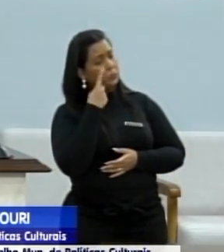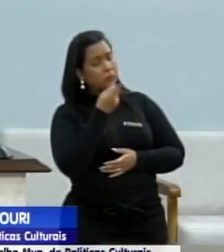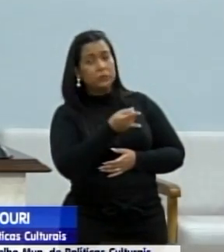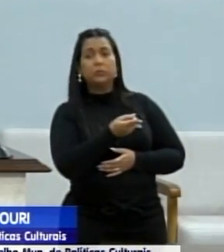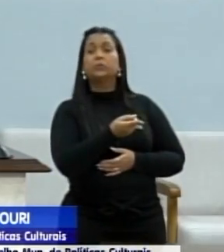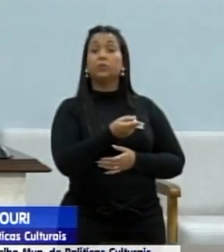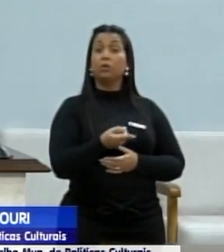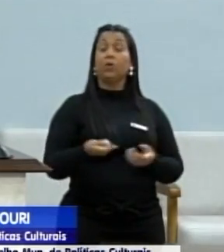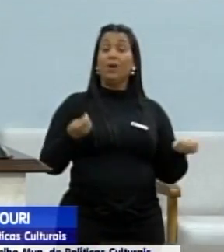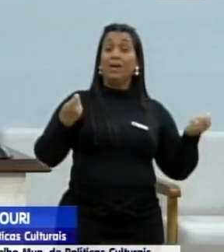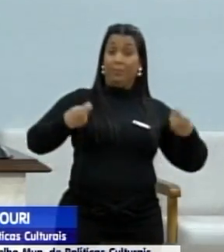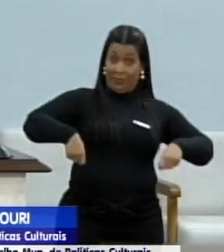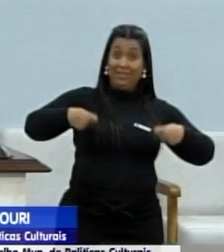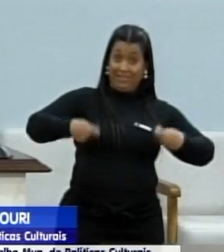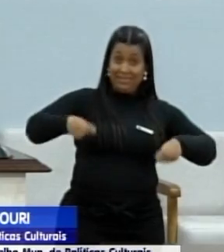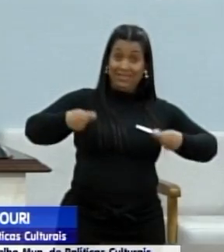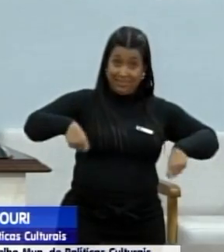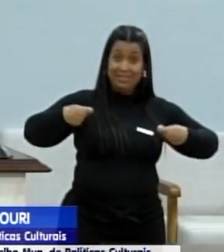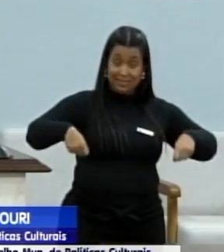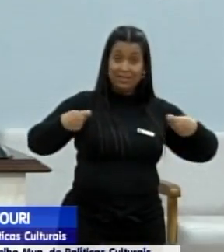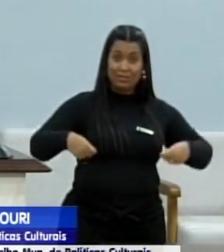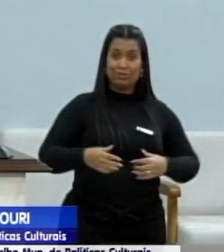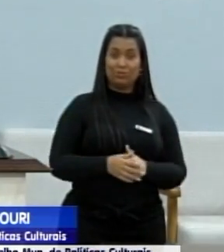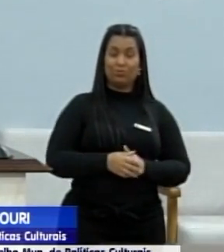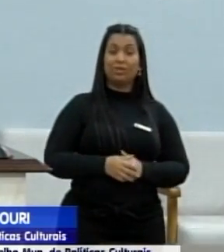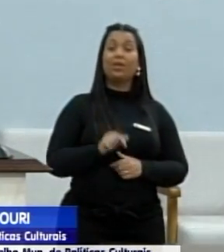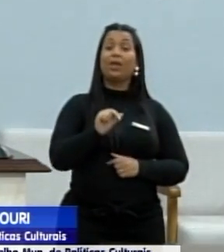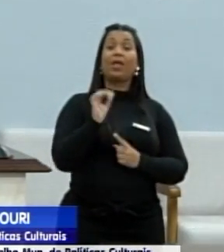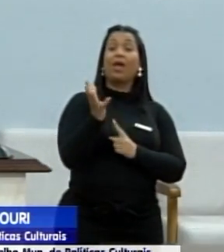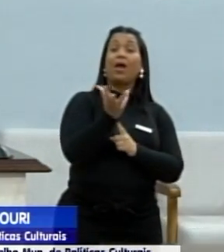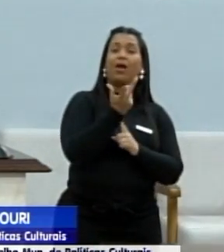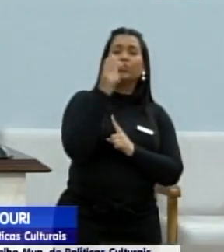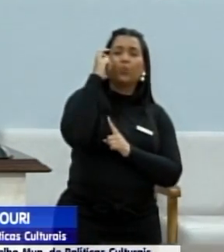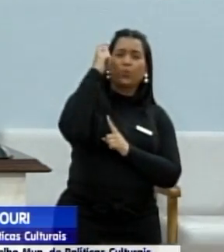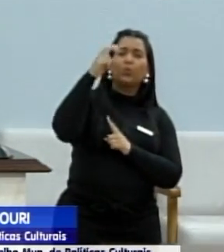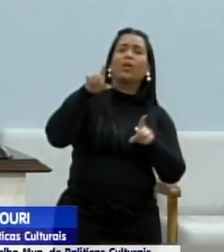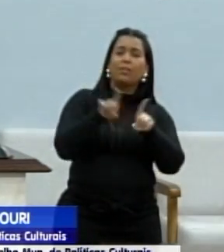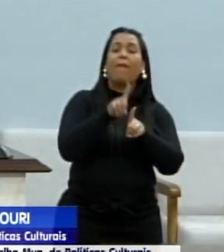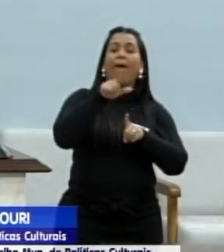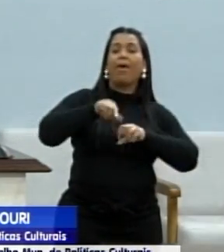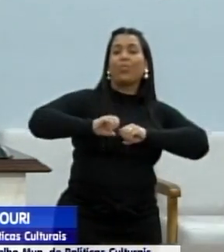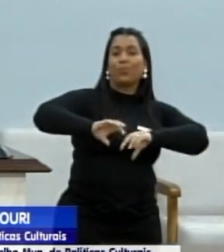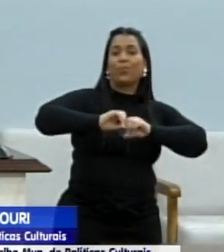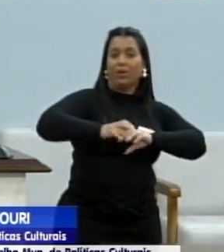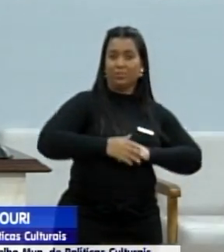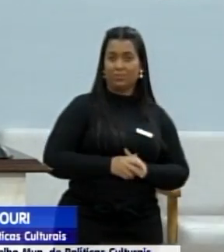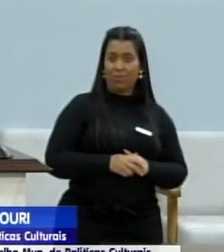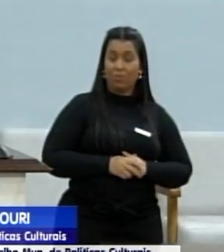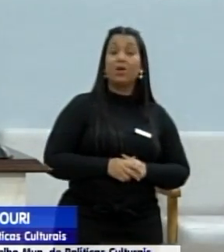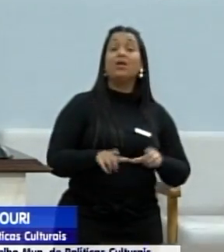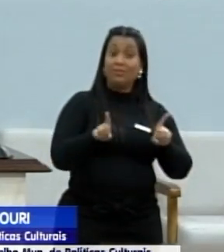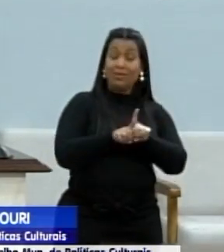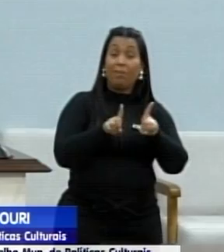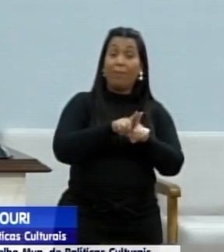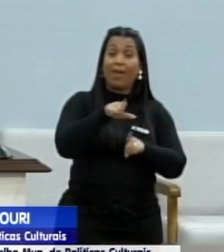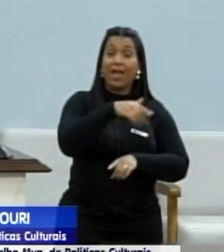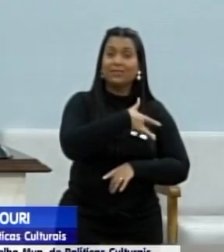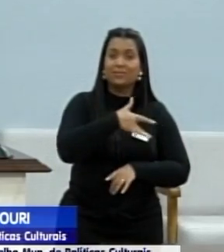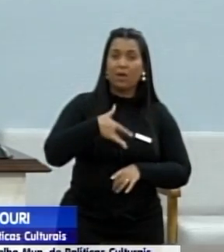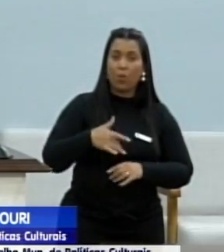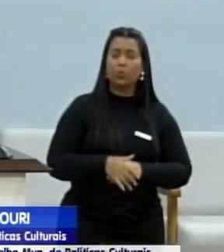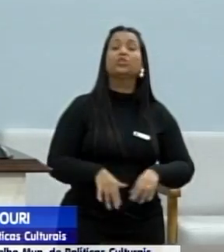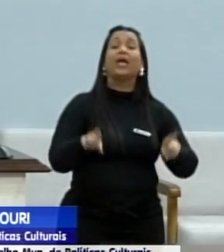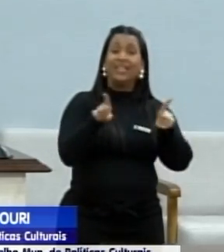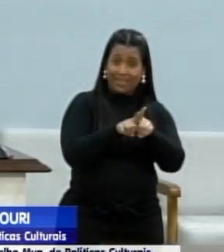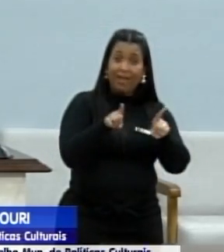é necessário que seja entendido que a cultura, ela também é educação, que a cultura também é saúde, que a